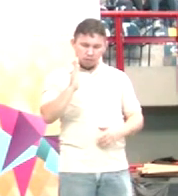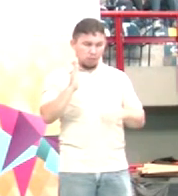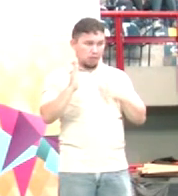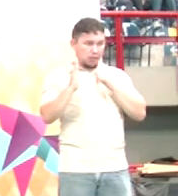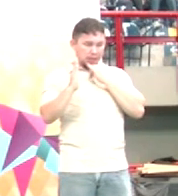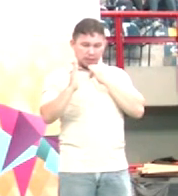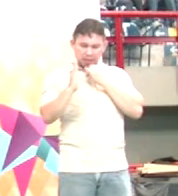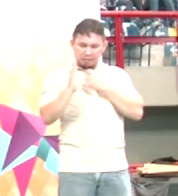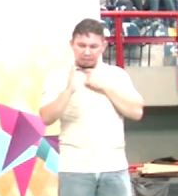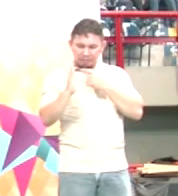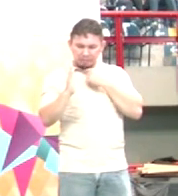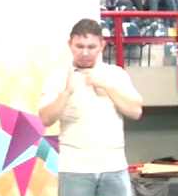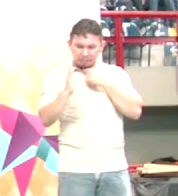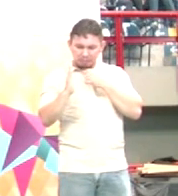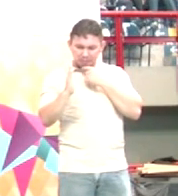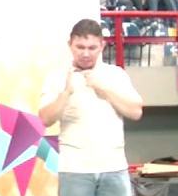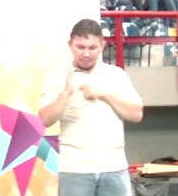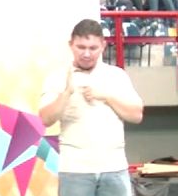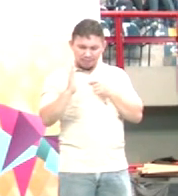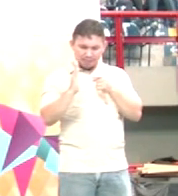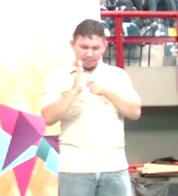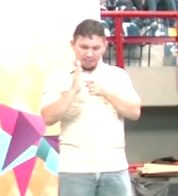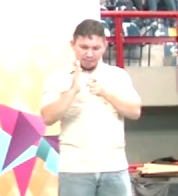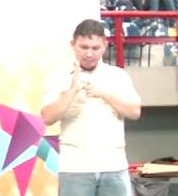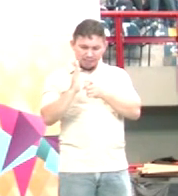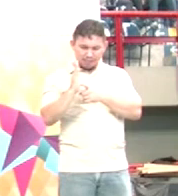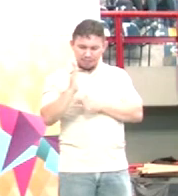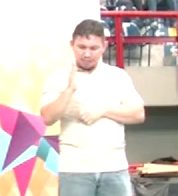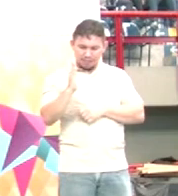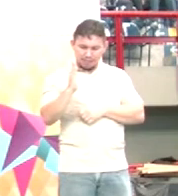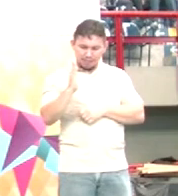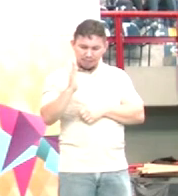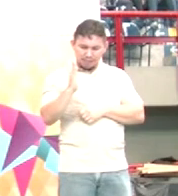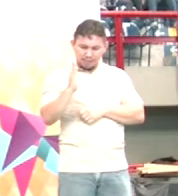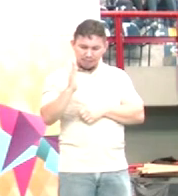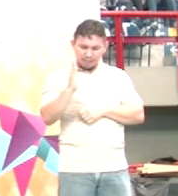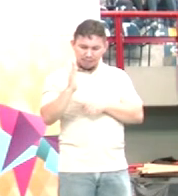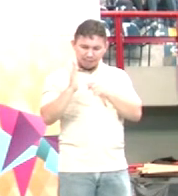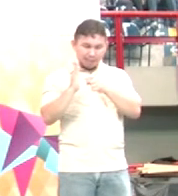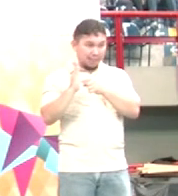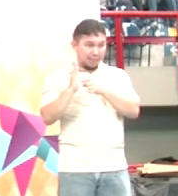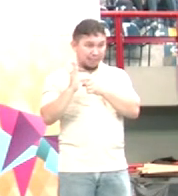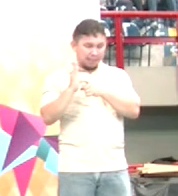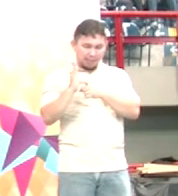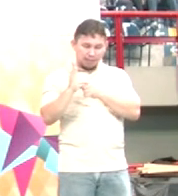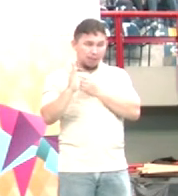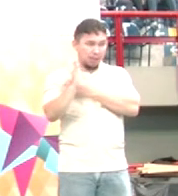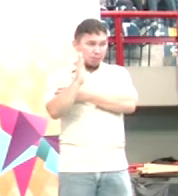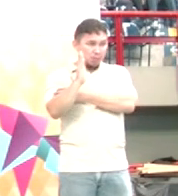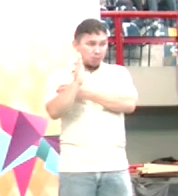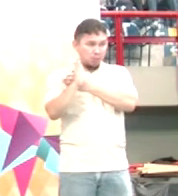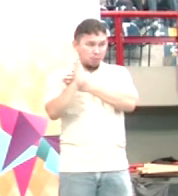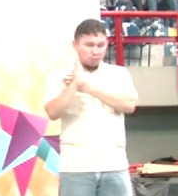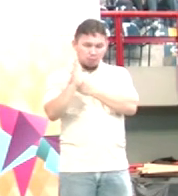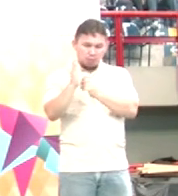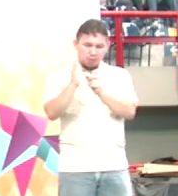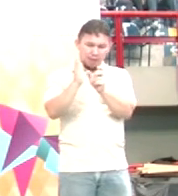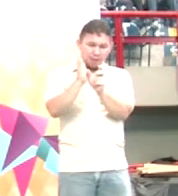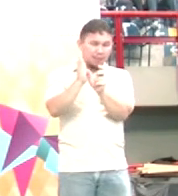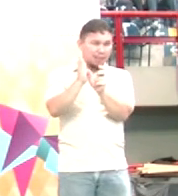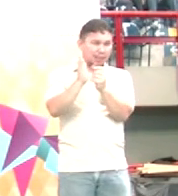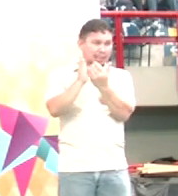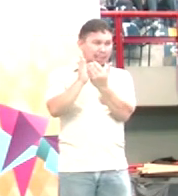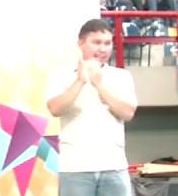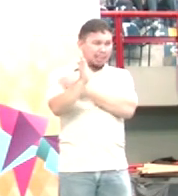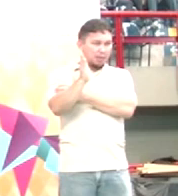incorreta? Não. Quando não der, lá na linha você deixa o espaço em branco e traz a palavra inteira